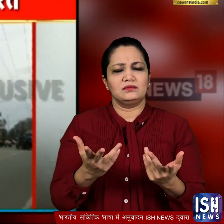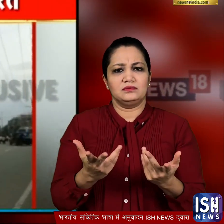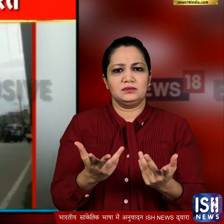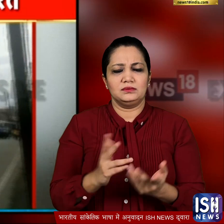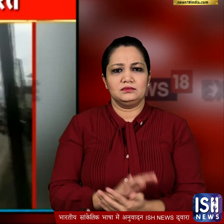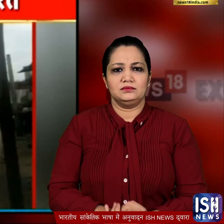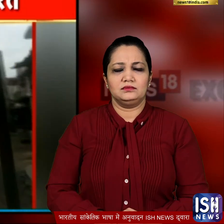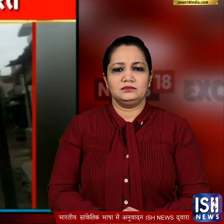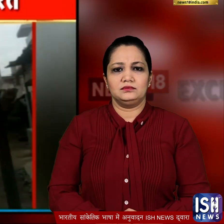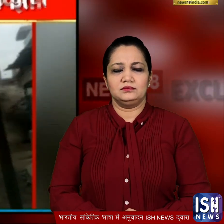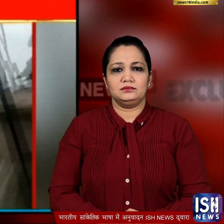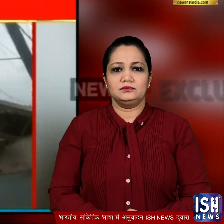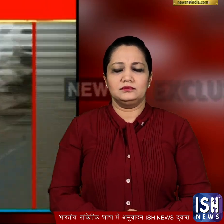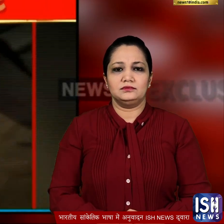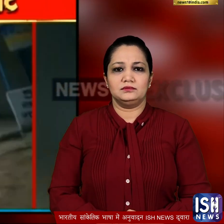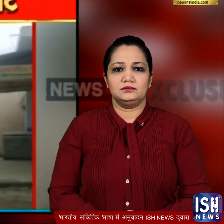गिरा।